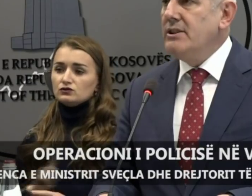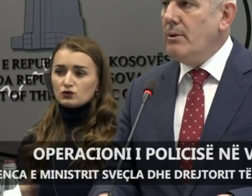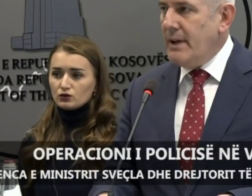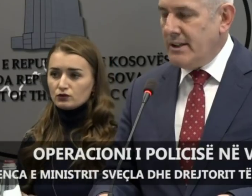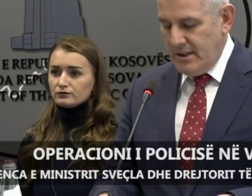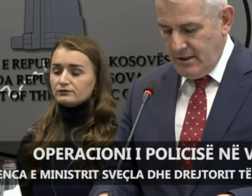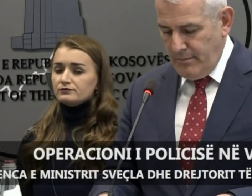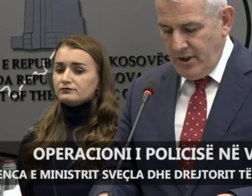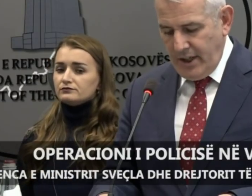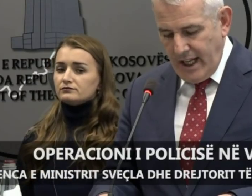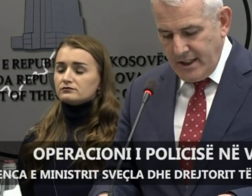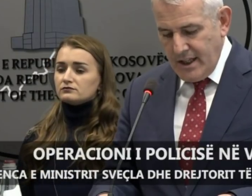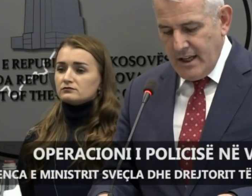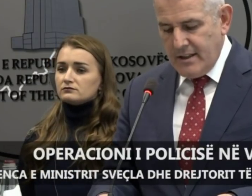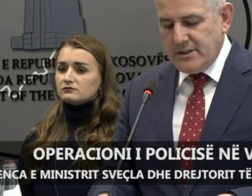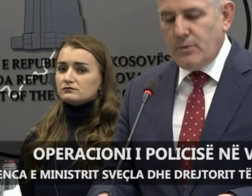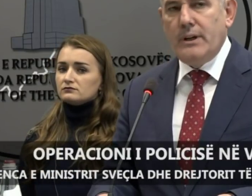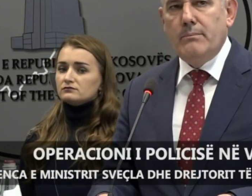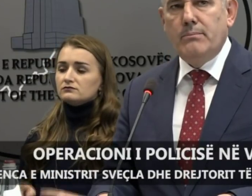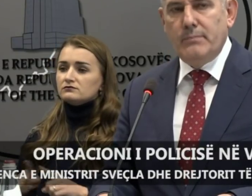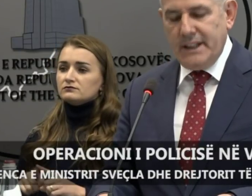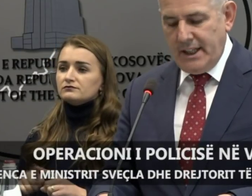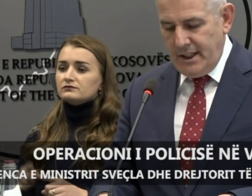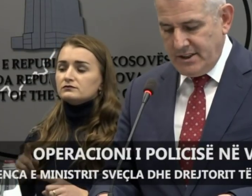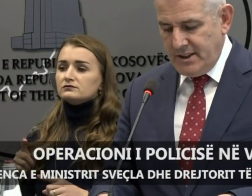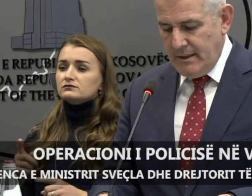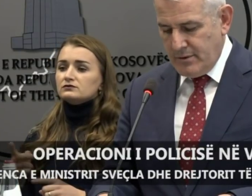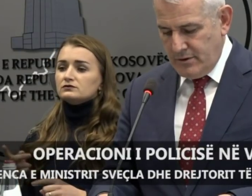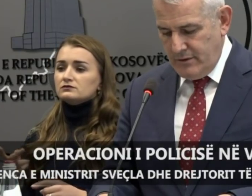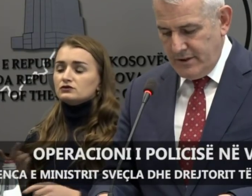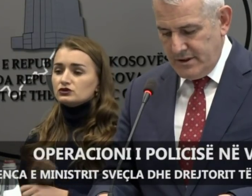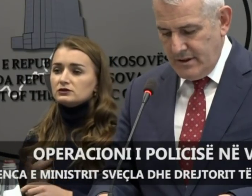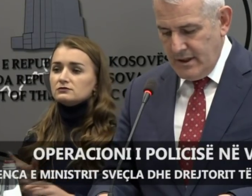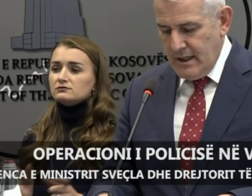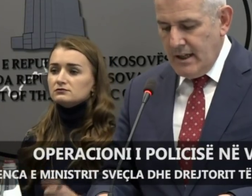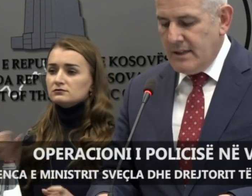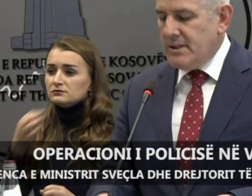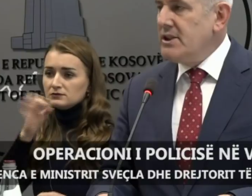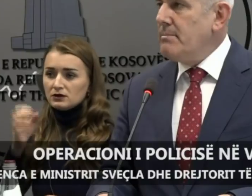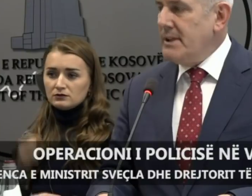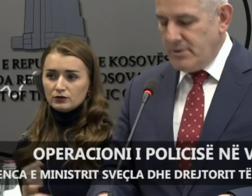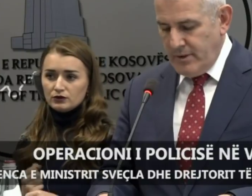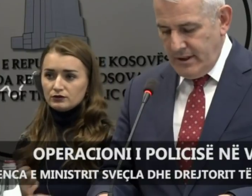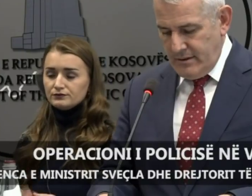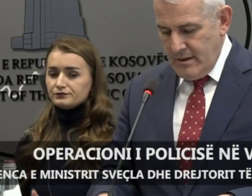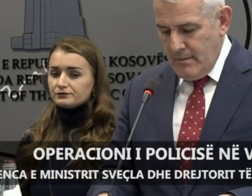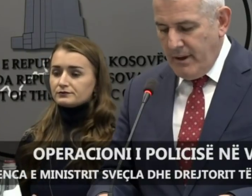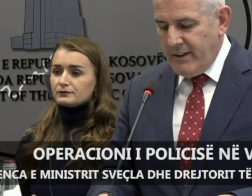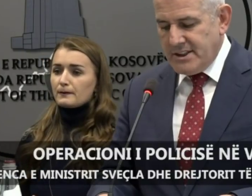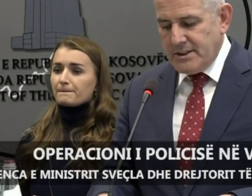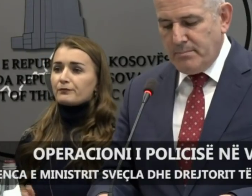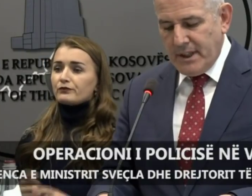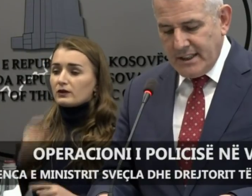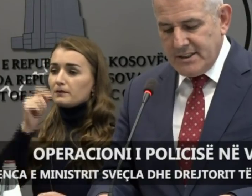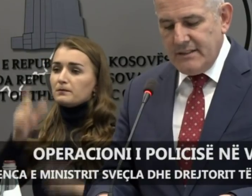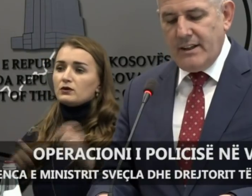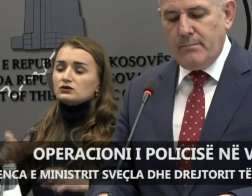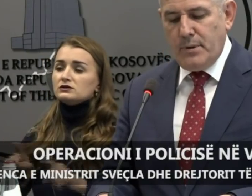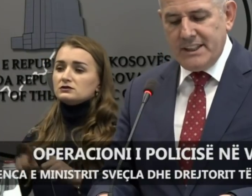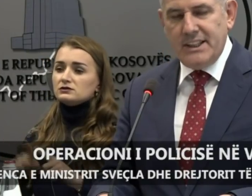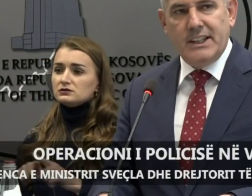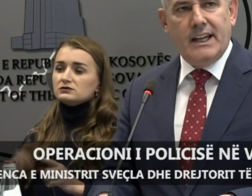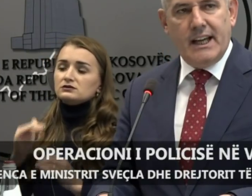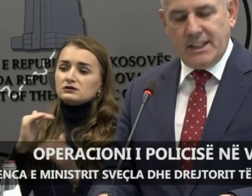që në asnjë moment të minoj rendin dhe sigurinë publike në asnjë cep të Kosovës. Të gjithë personat, pavarësisht